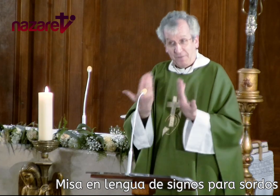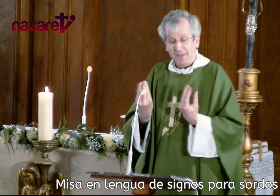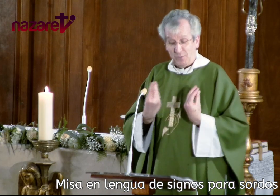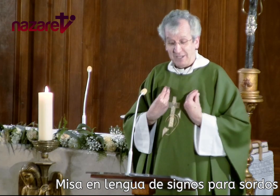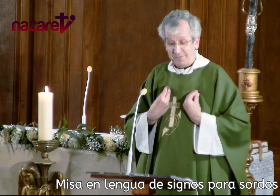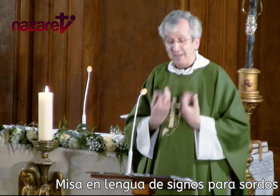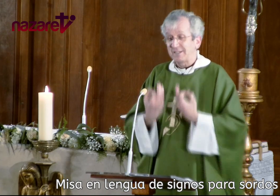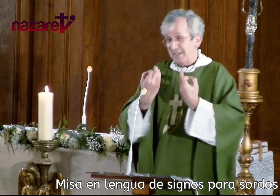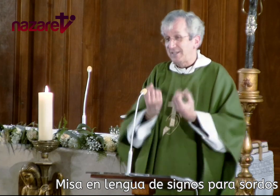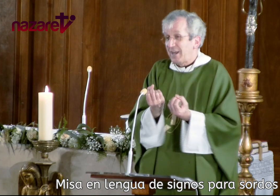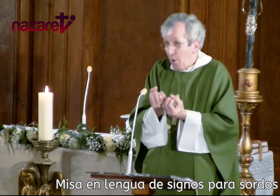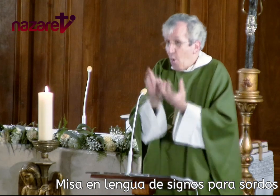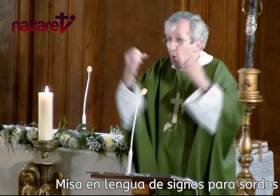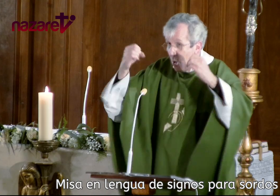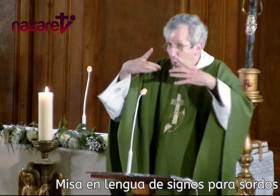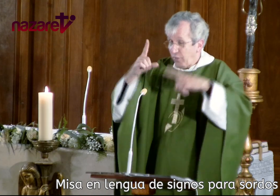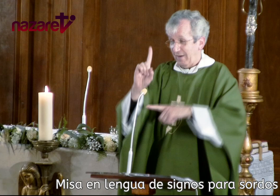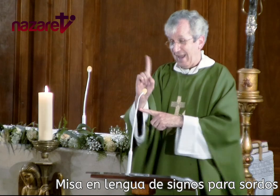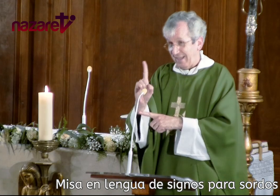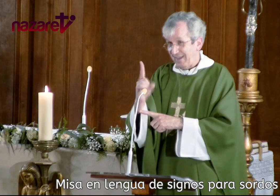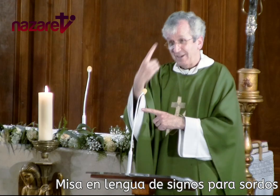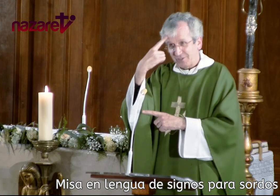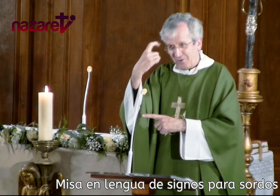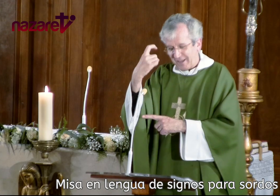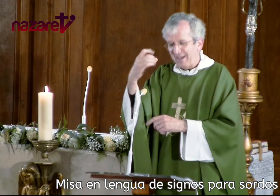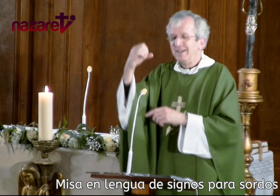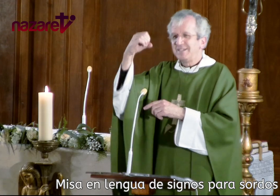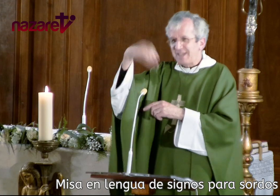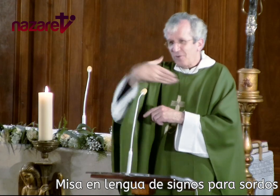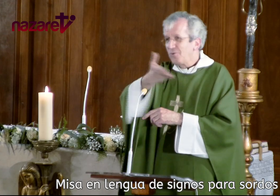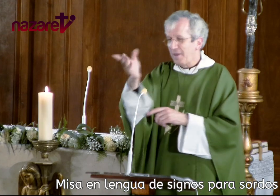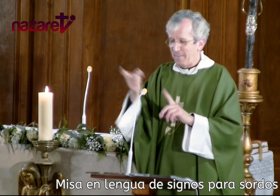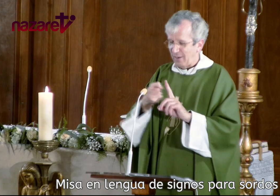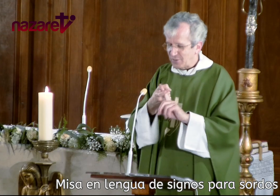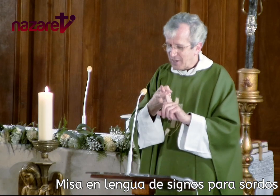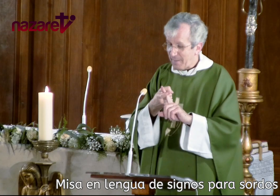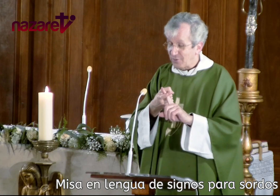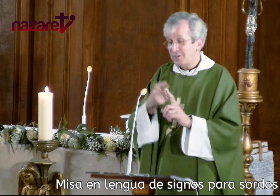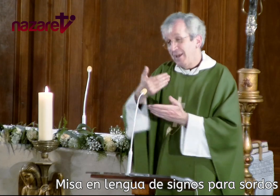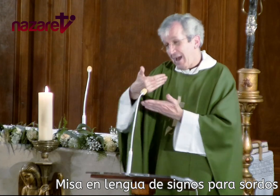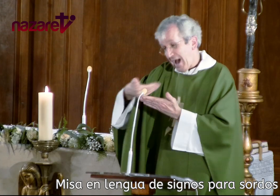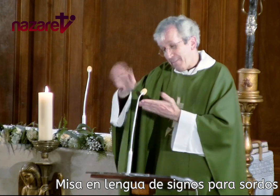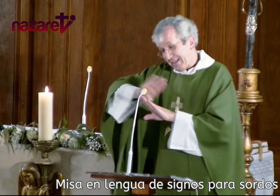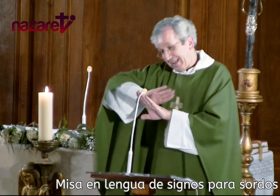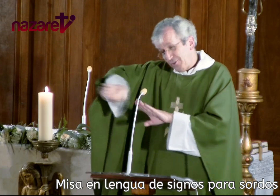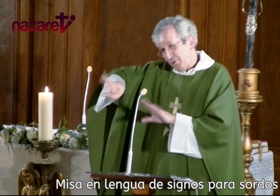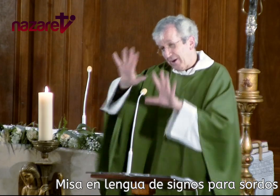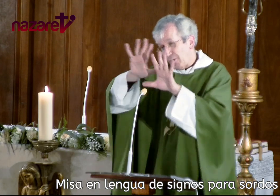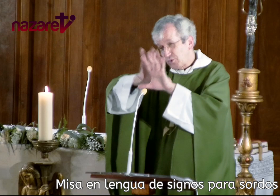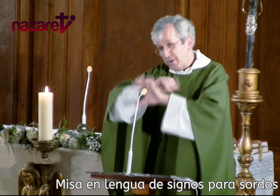nuestras vidas y de ser y la candela nos recordara ser luz para nuestros hermanos apartando la oscuridad